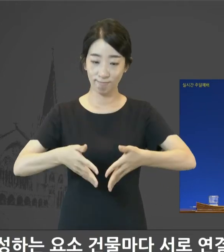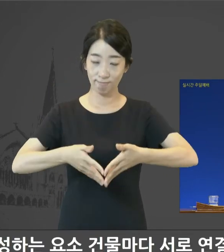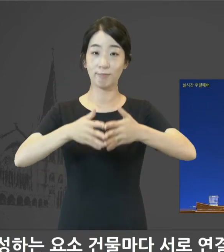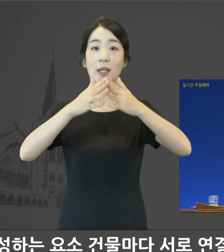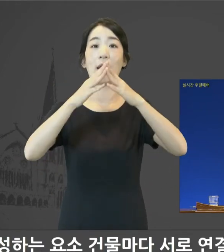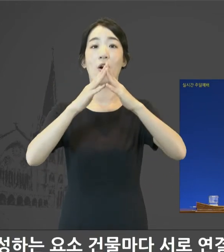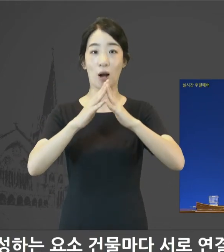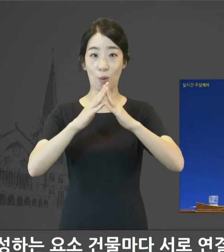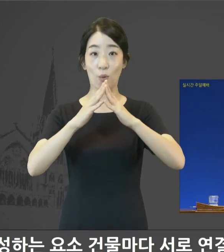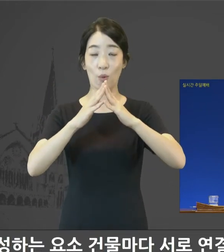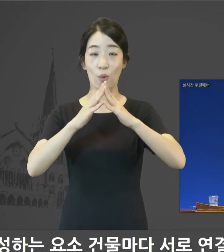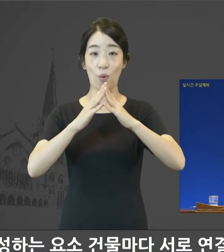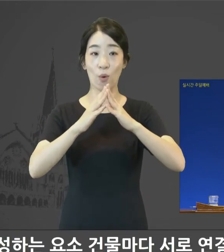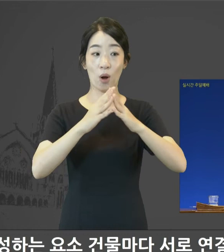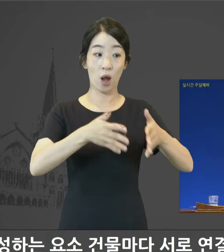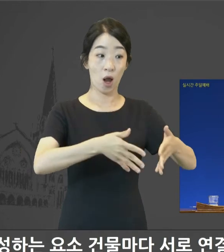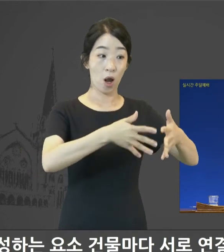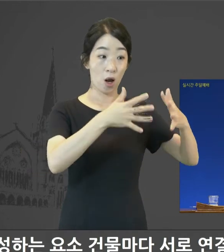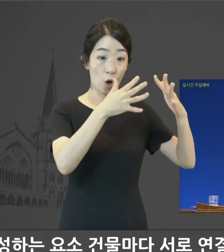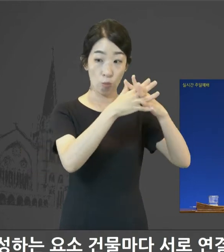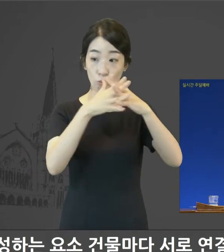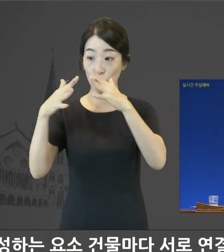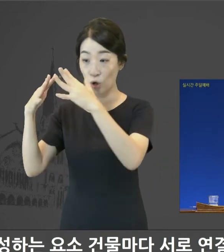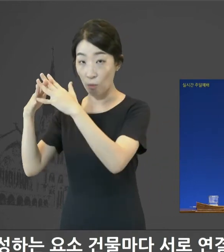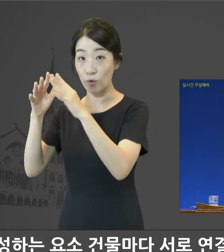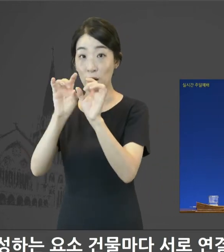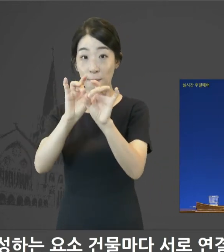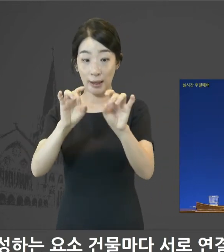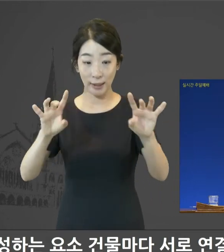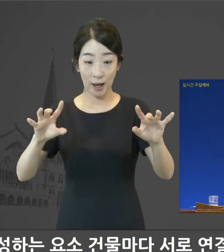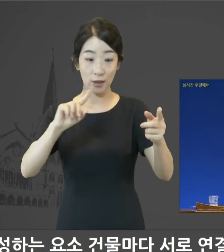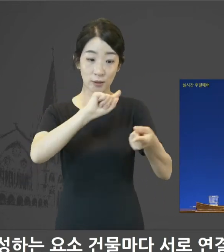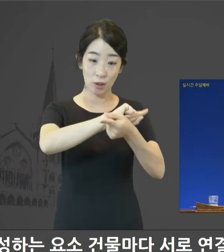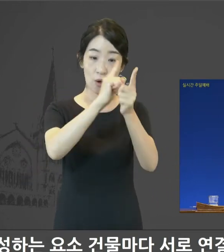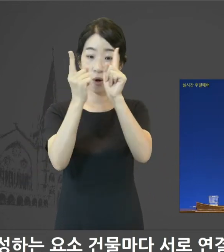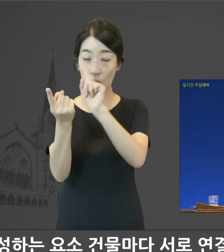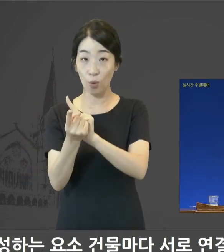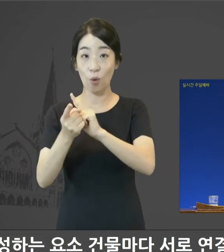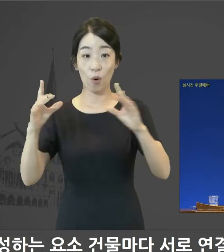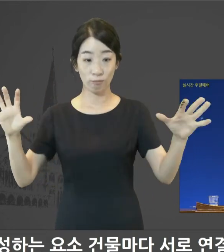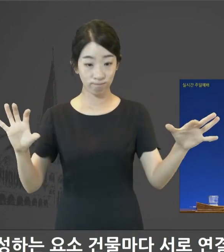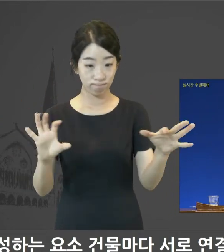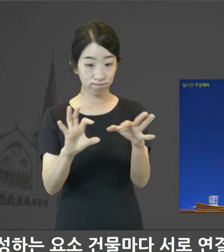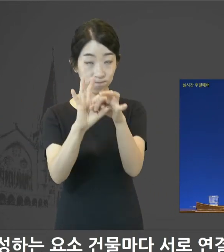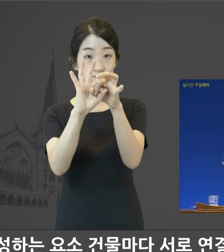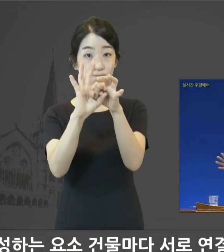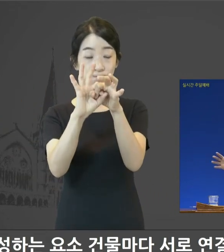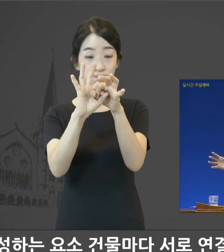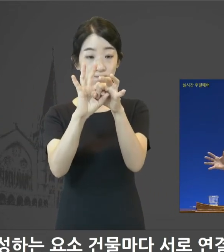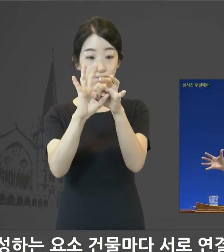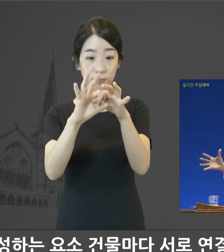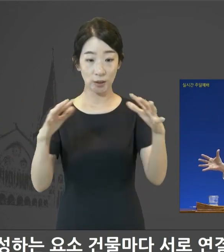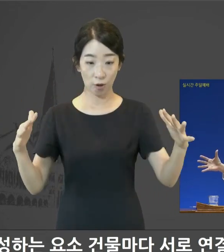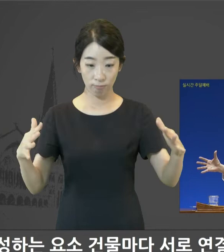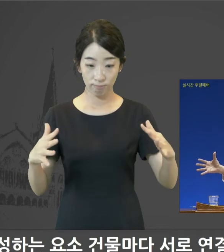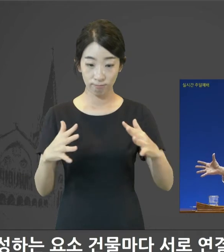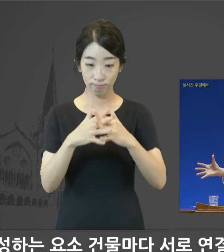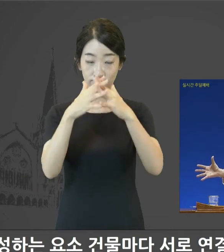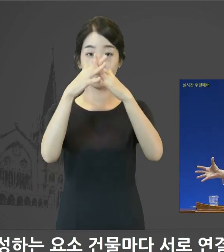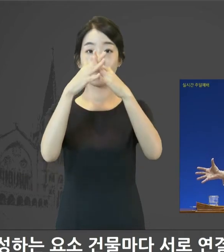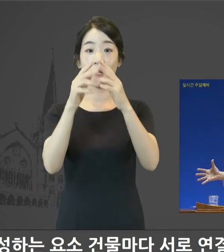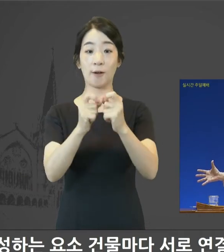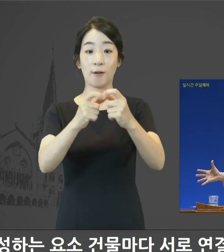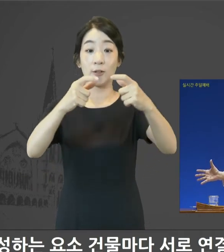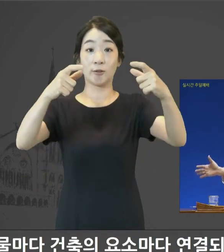건물마다, 건축의 요소들마다 서로 연결되어서 성전으로 자라가고 확장되어져